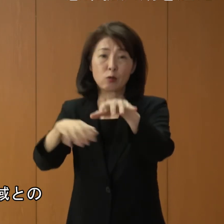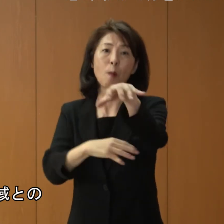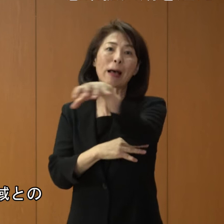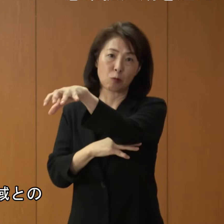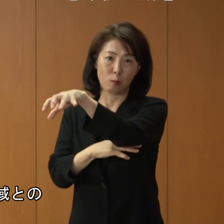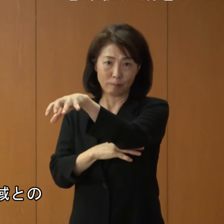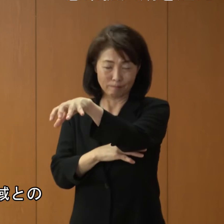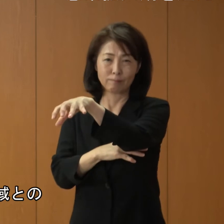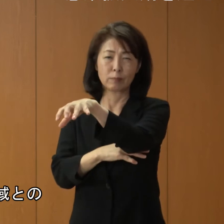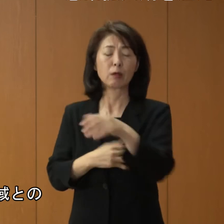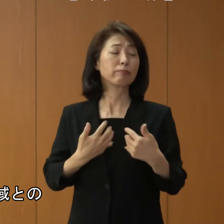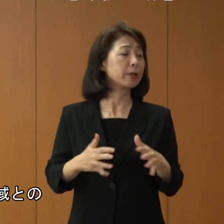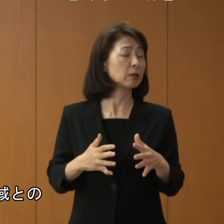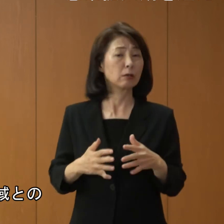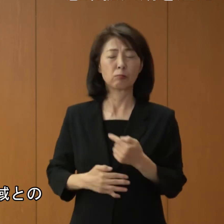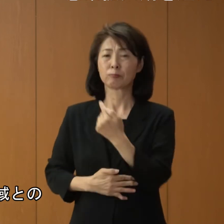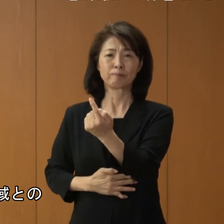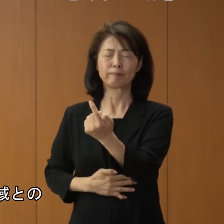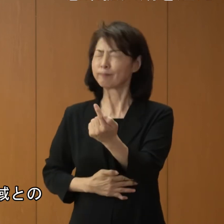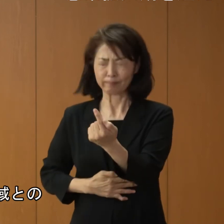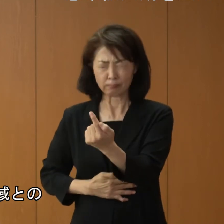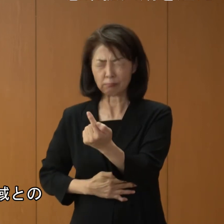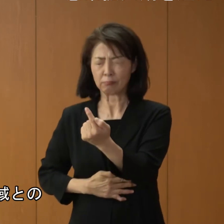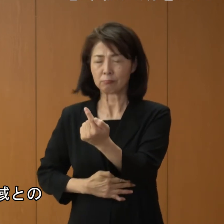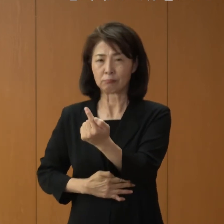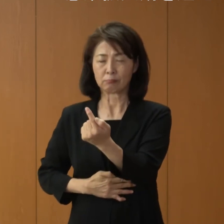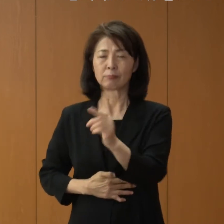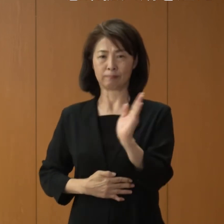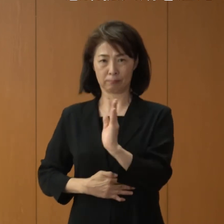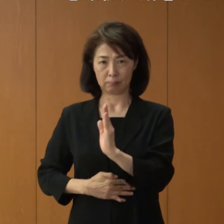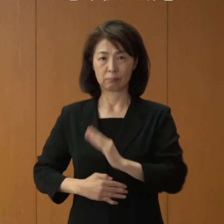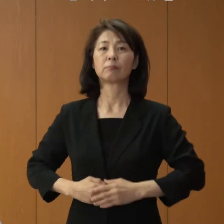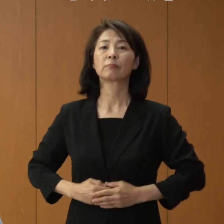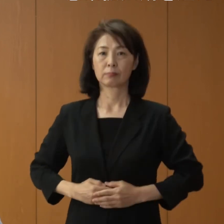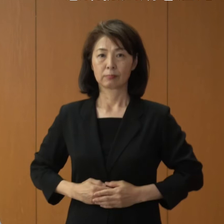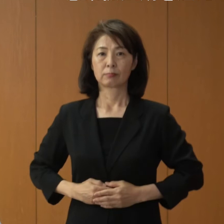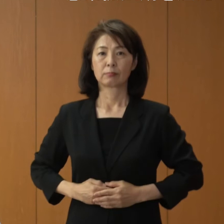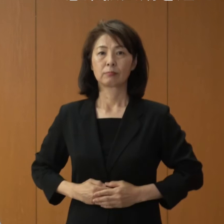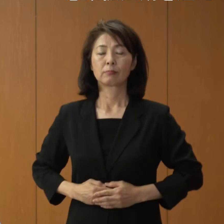地域との不要不急の往来を自粛してください。